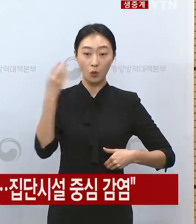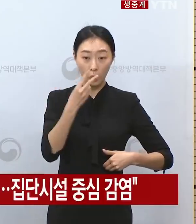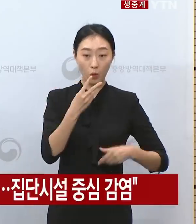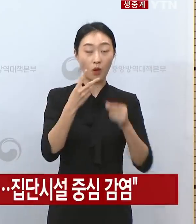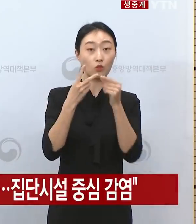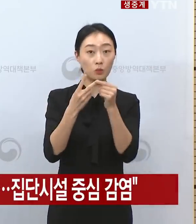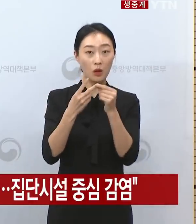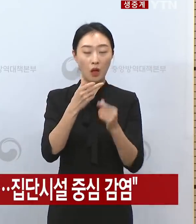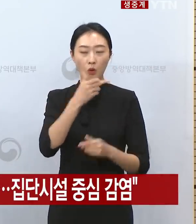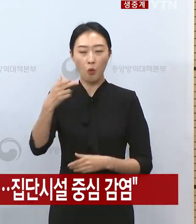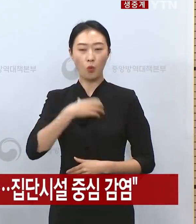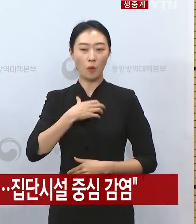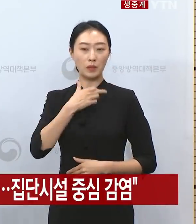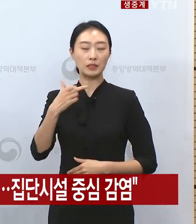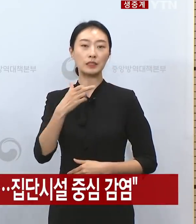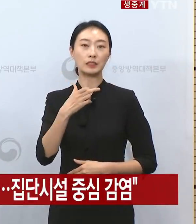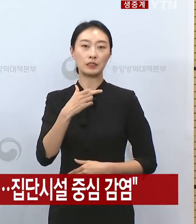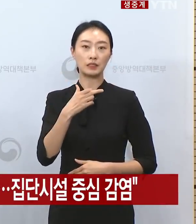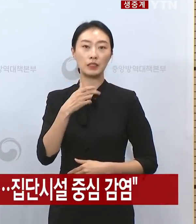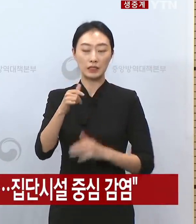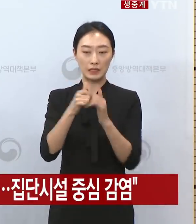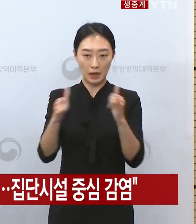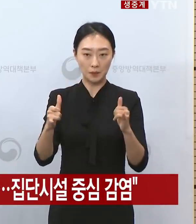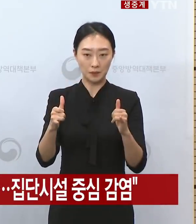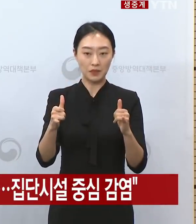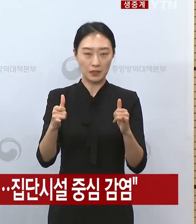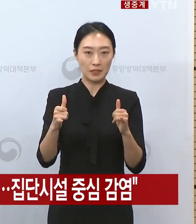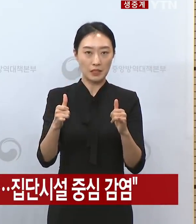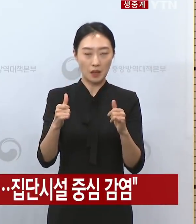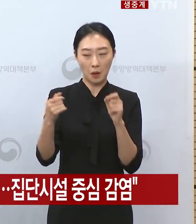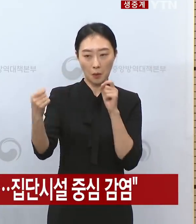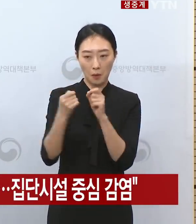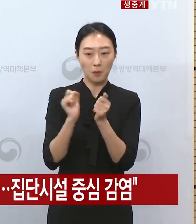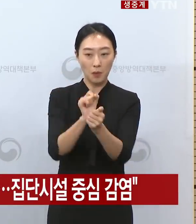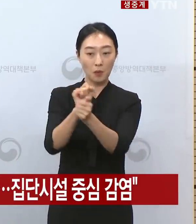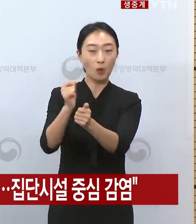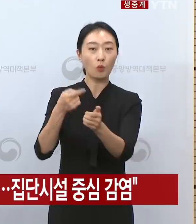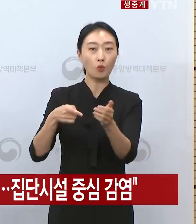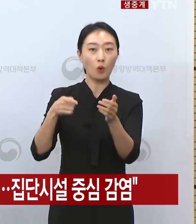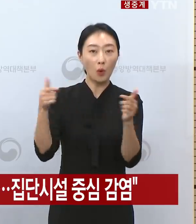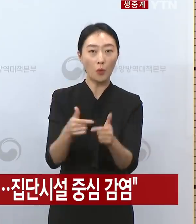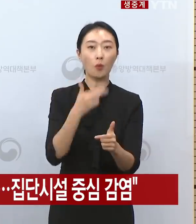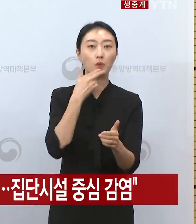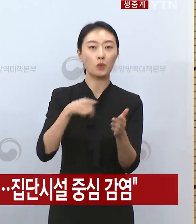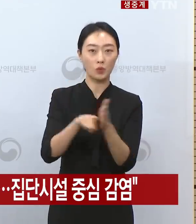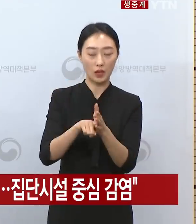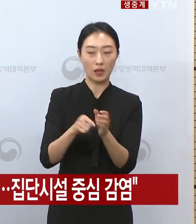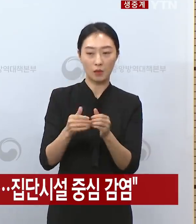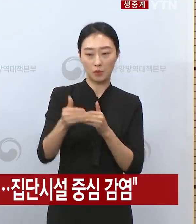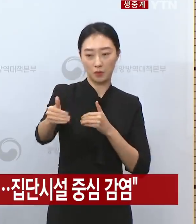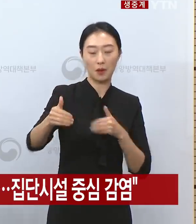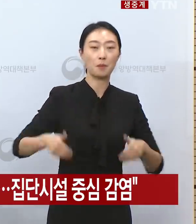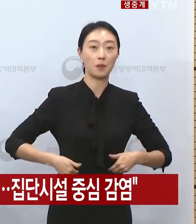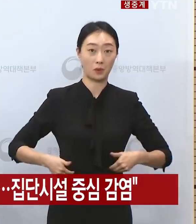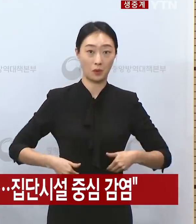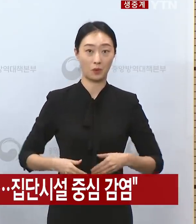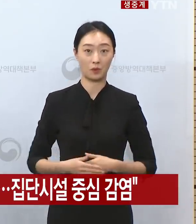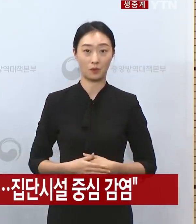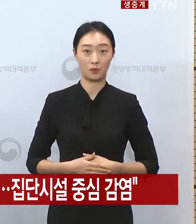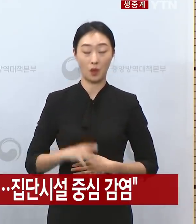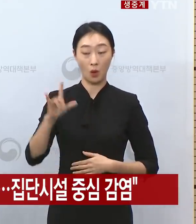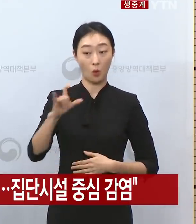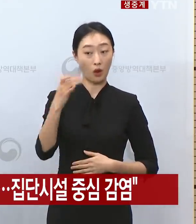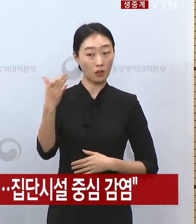고위험군의 감염을 막기 위한 세심한 사회적 거리두기도 계속 실천하는 것이 필요합니다. 코로나